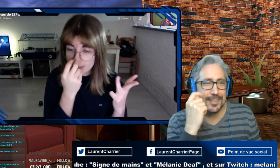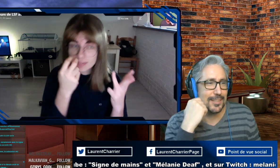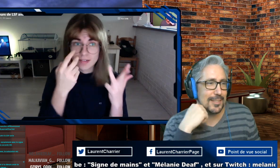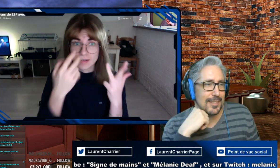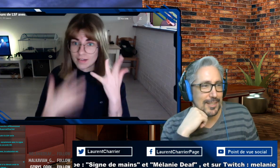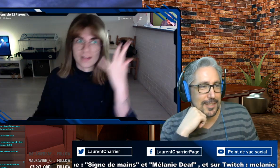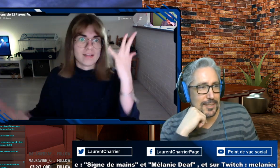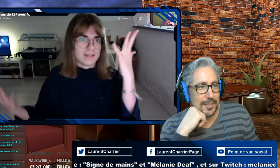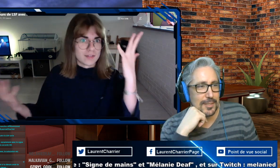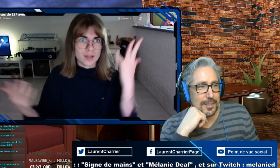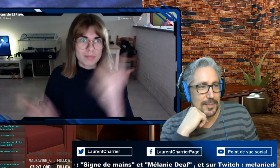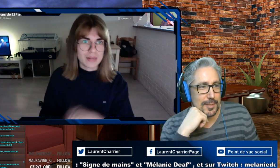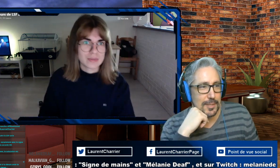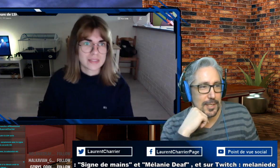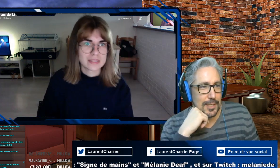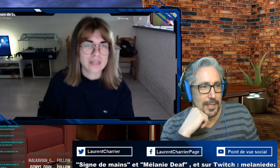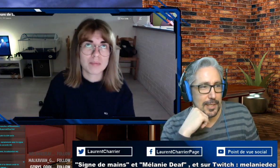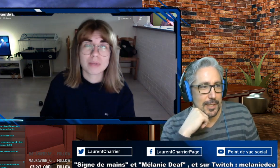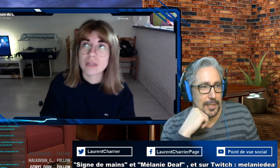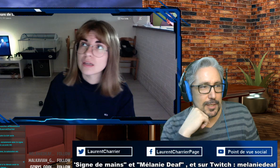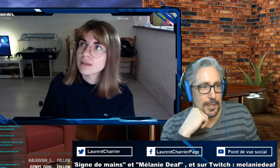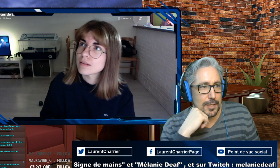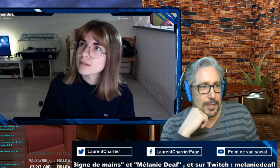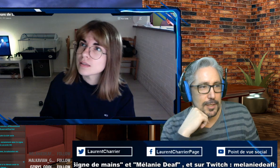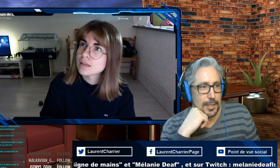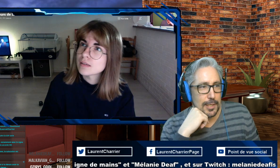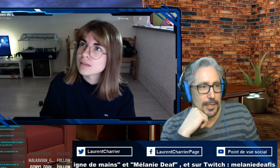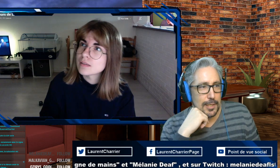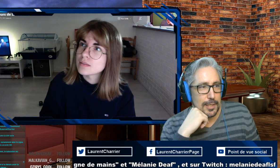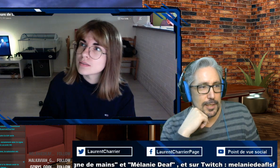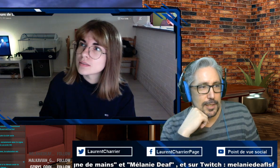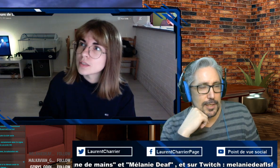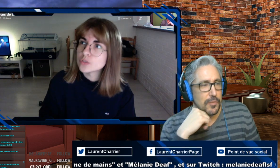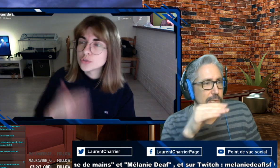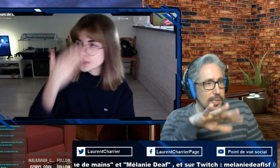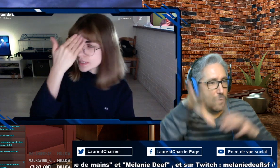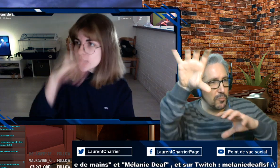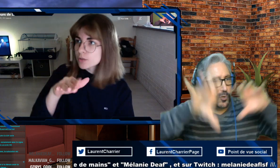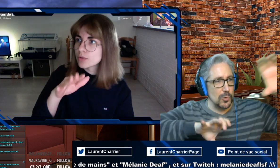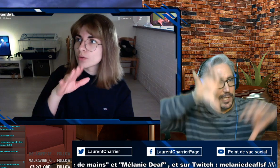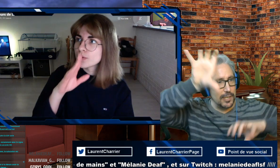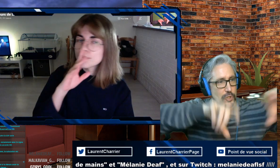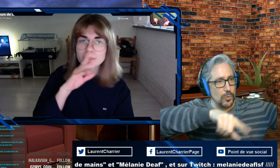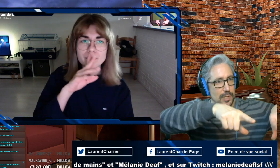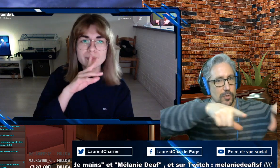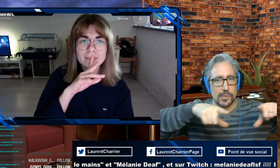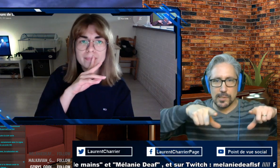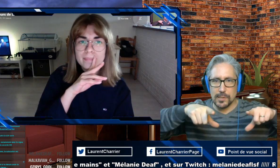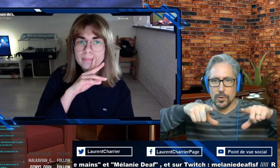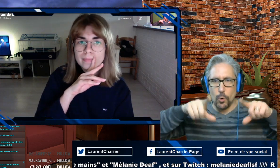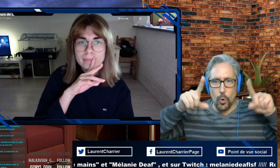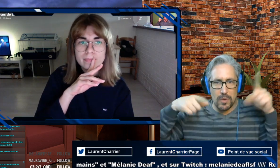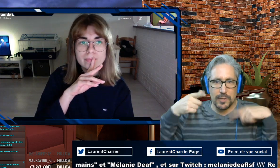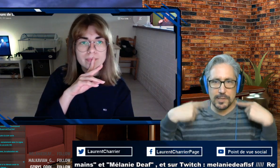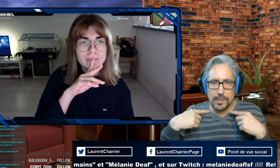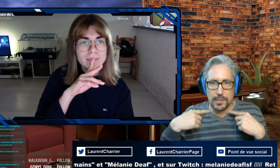Fraise. Il y en a plein aussi à fraise. Il y avait aussi, en fonction des régions, il y avait